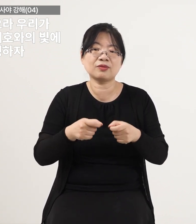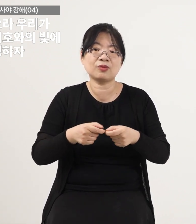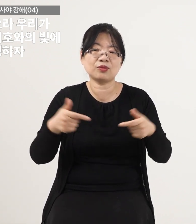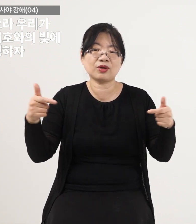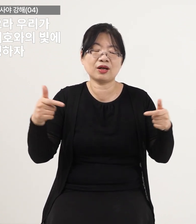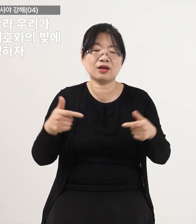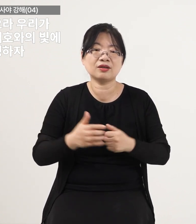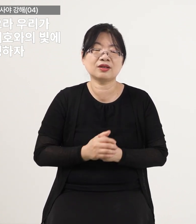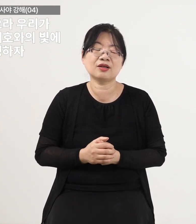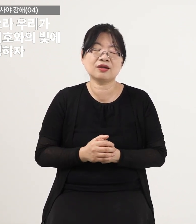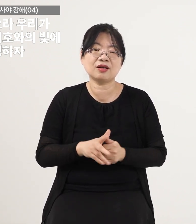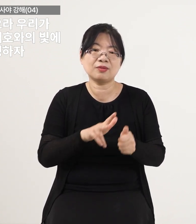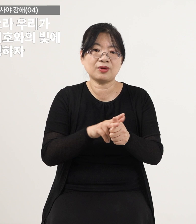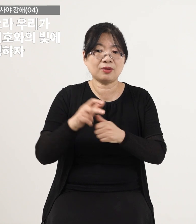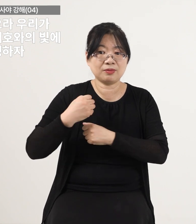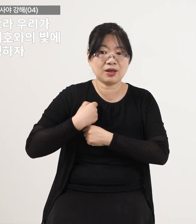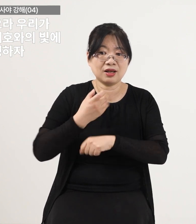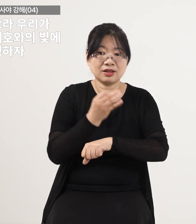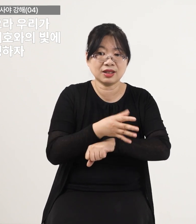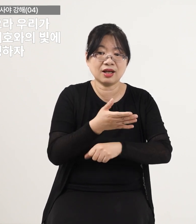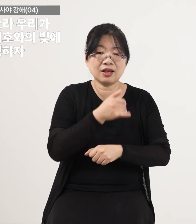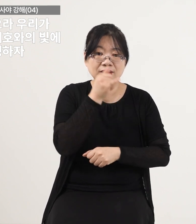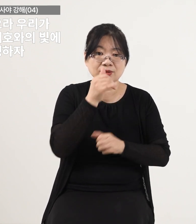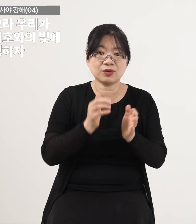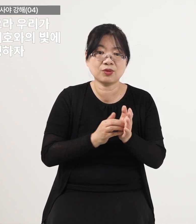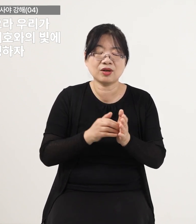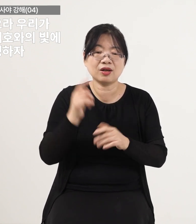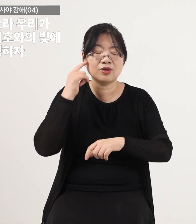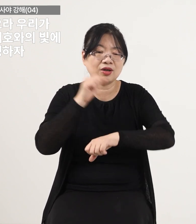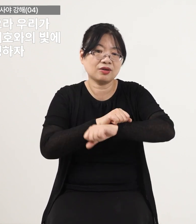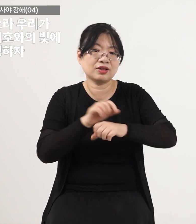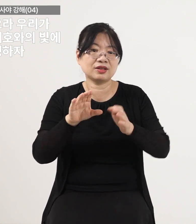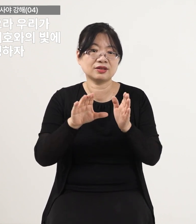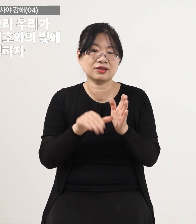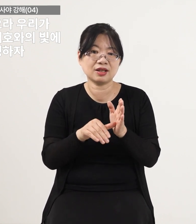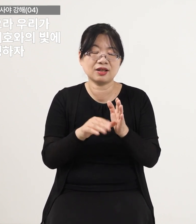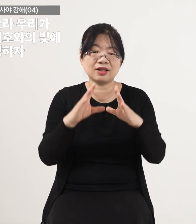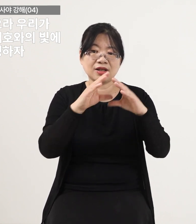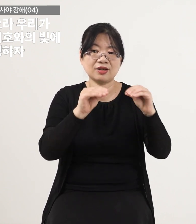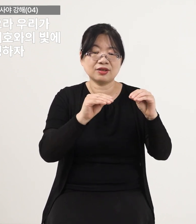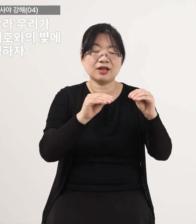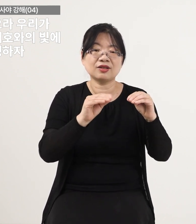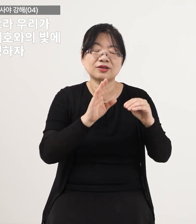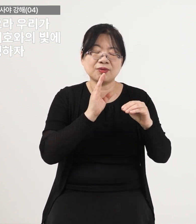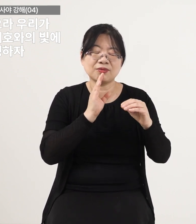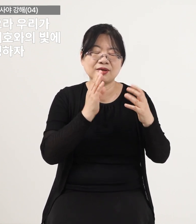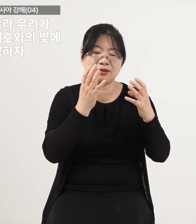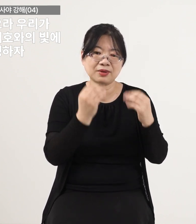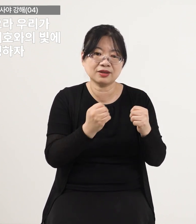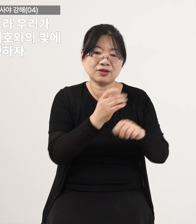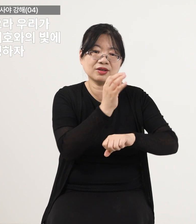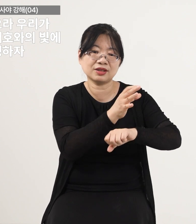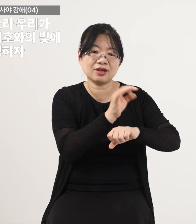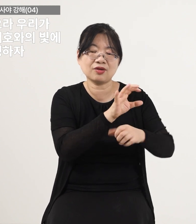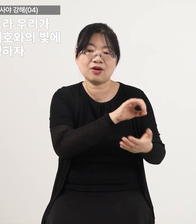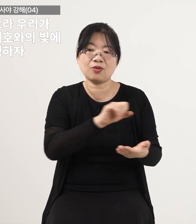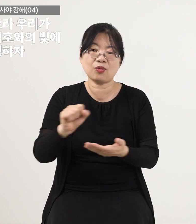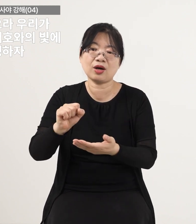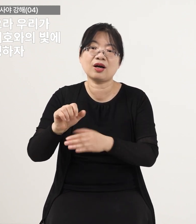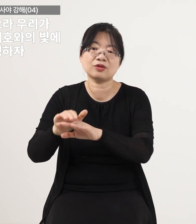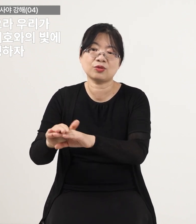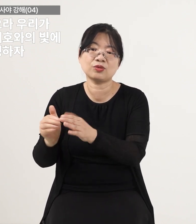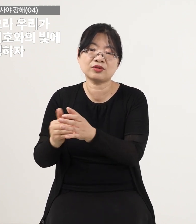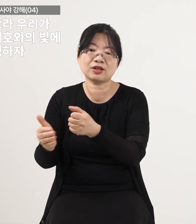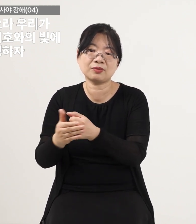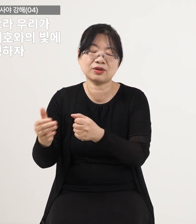확충합니다. 병마 사들이고, 솔로몬 때 애굽에서 얼마나 많은 병마를 수입해다 놓았습니까? 너무 많이 수입해